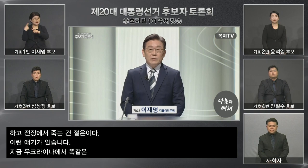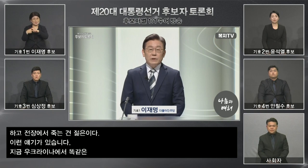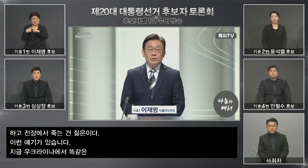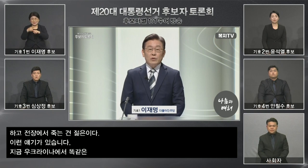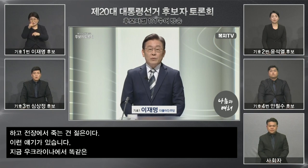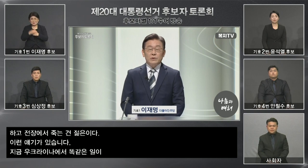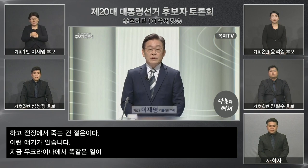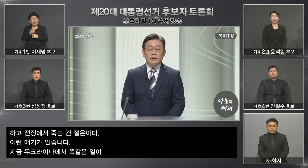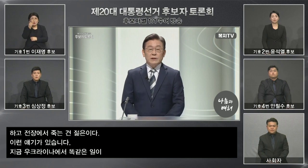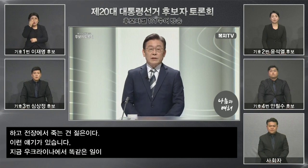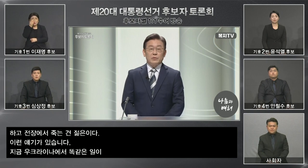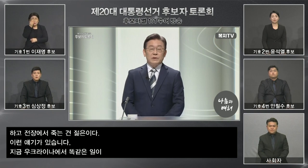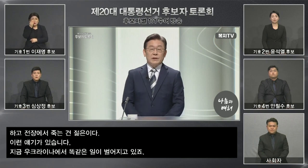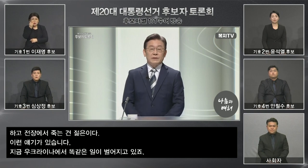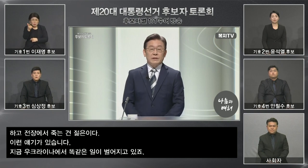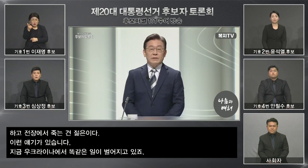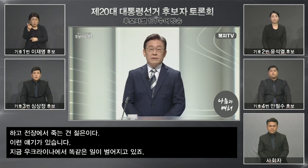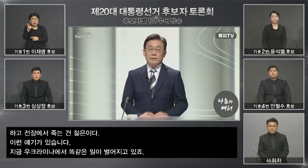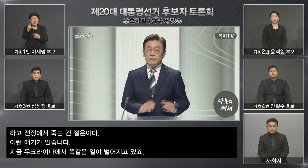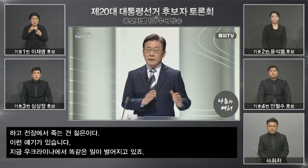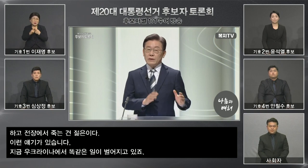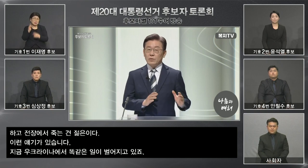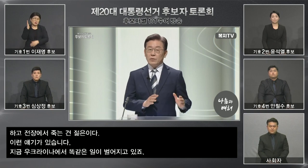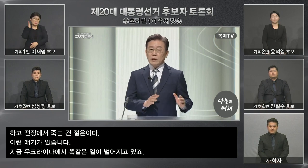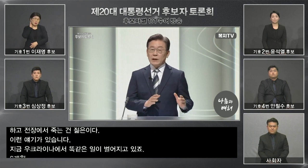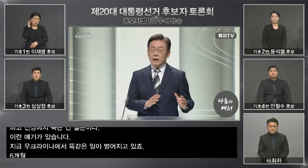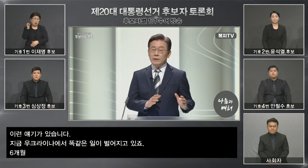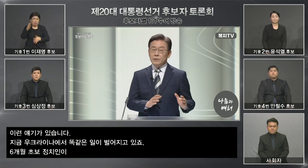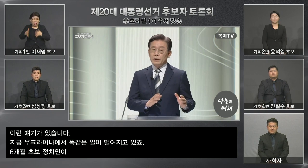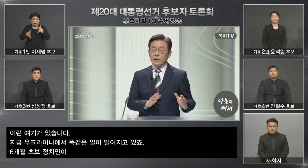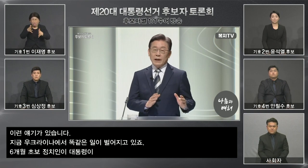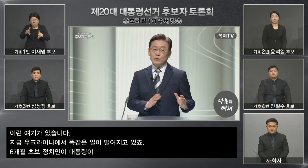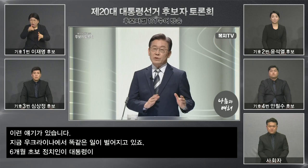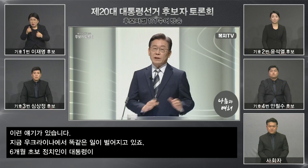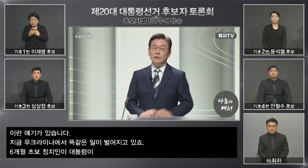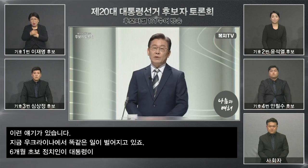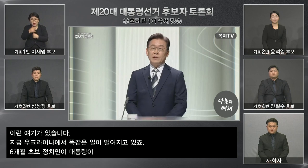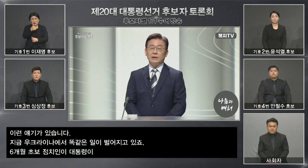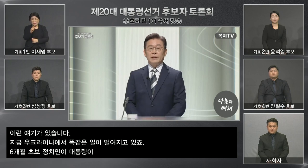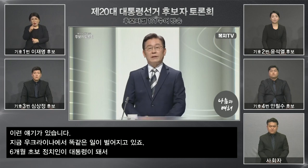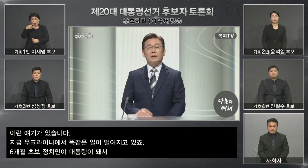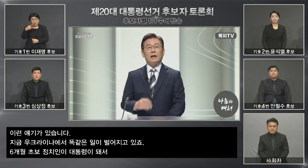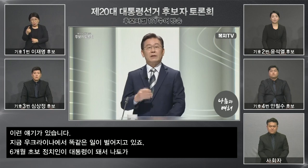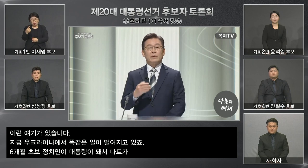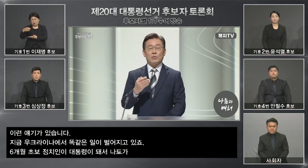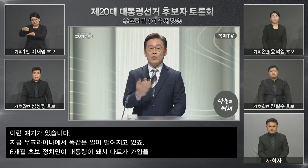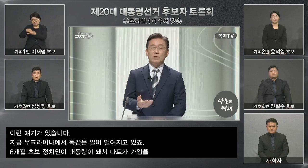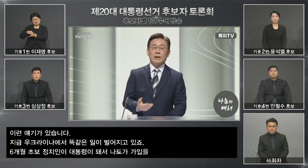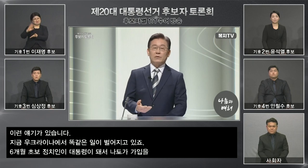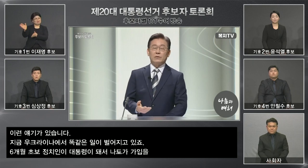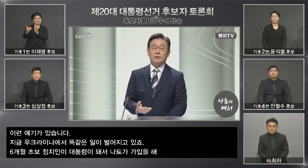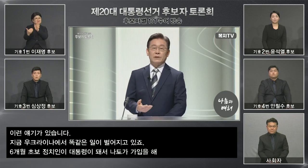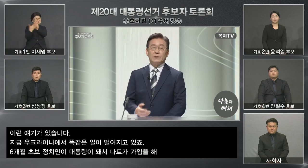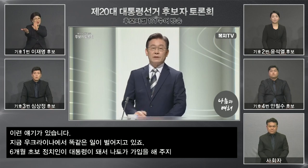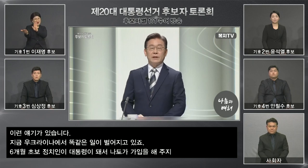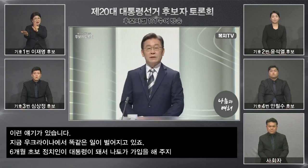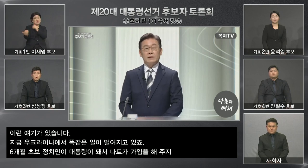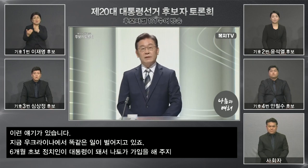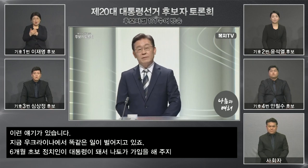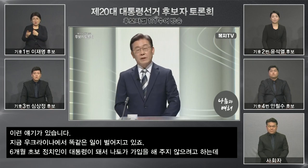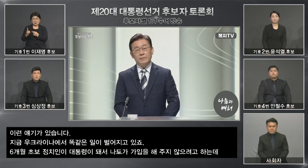6개월 초보 정치인이 대통령이 돼서 나토가 가입을 해주지 않으려고 하는데 가입을 공언하고